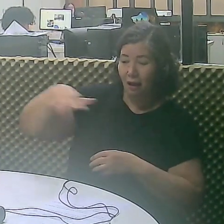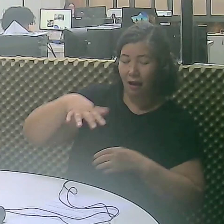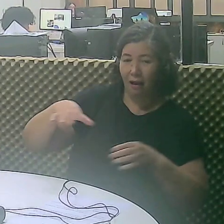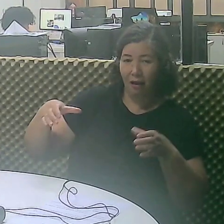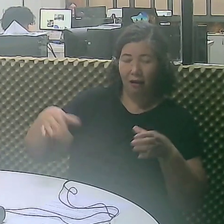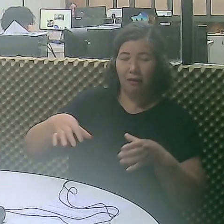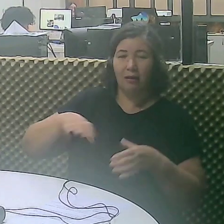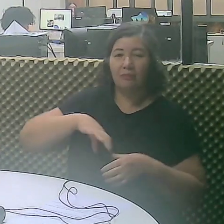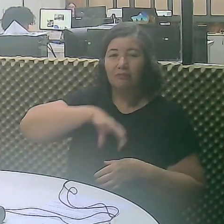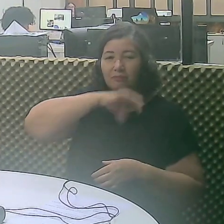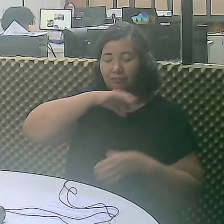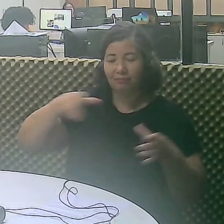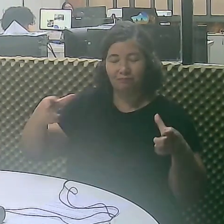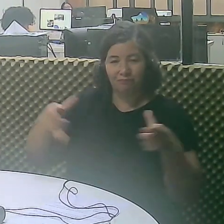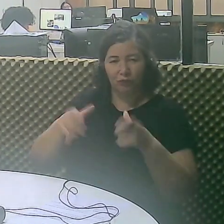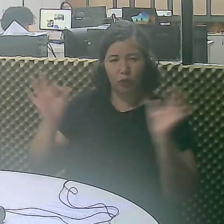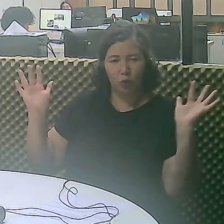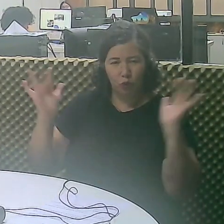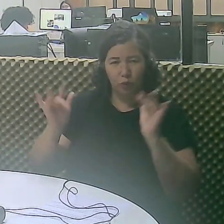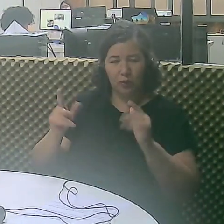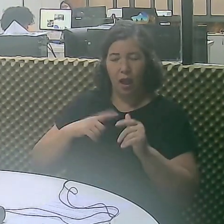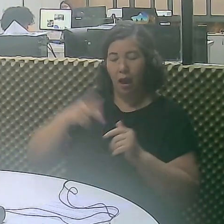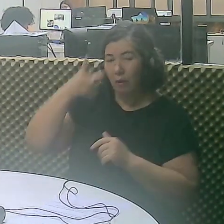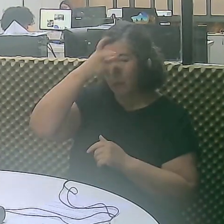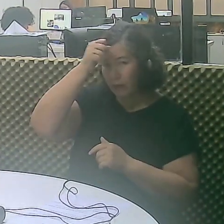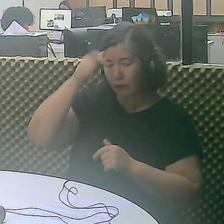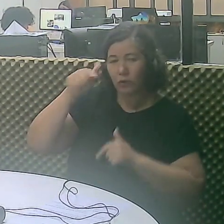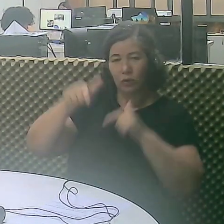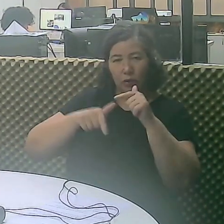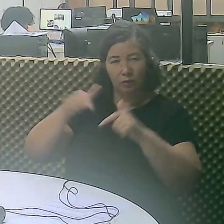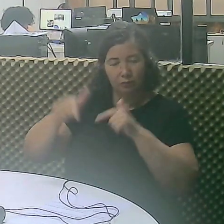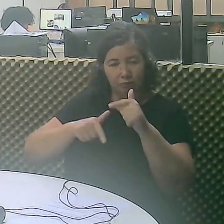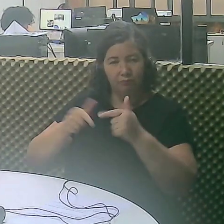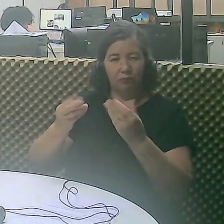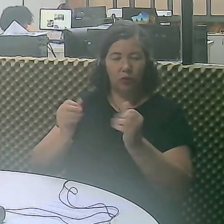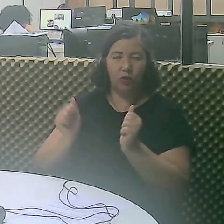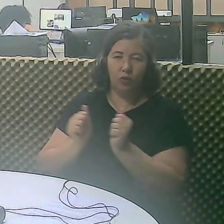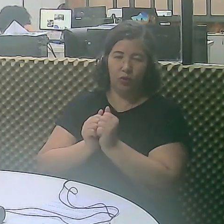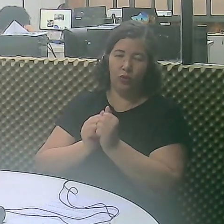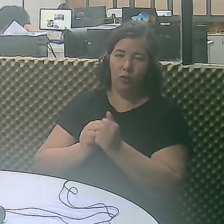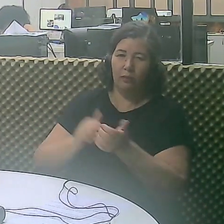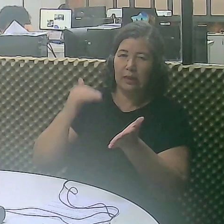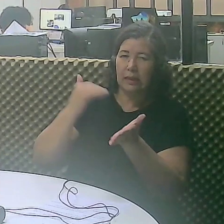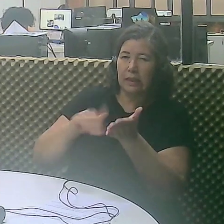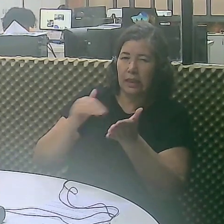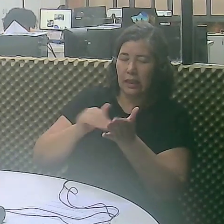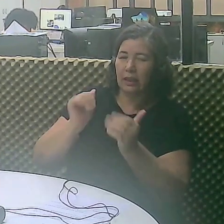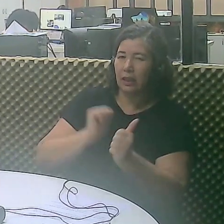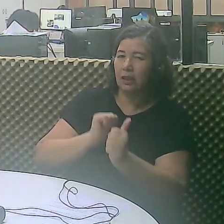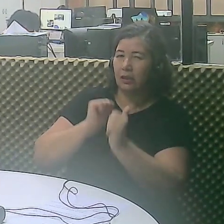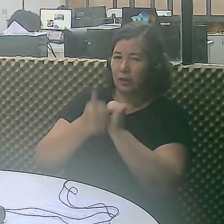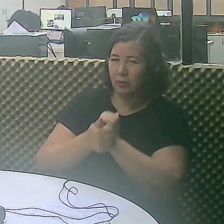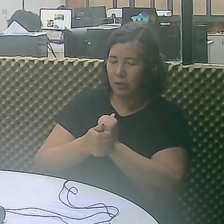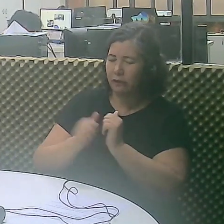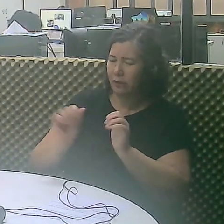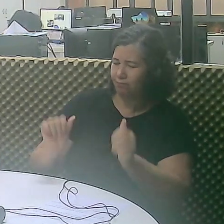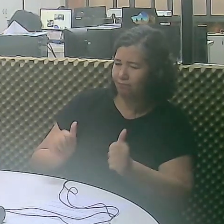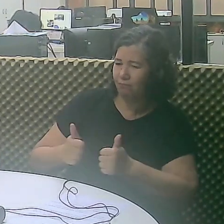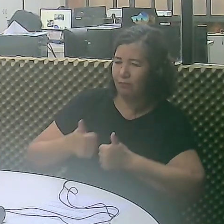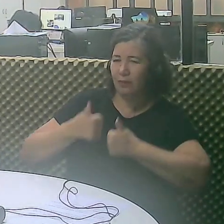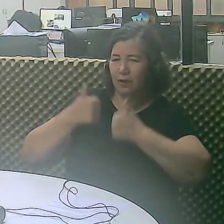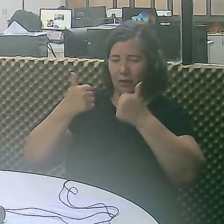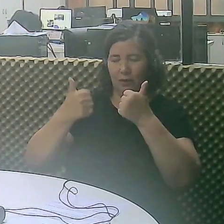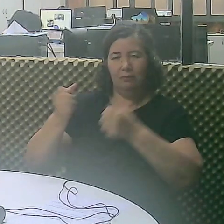trabalho da Prefeitura de Uberlândia por meio da FUTEL tem sido fundamental, especialmente no que diz respeito às constantes melhorias que